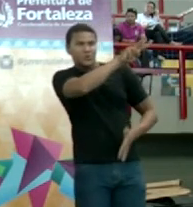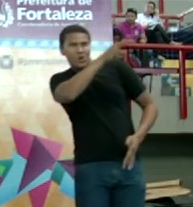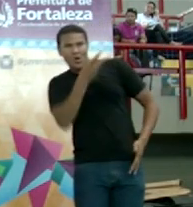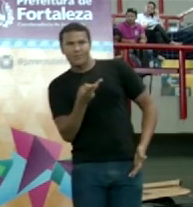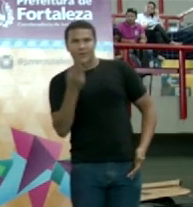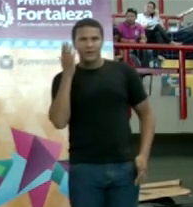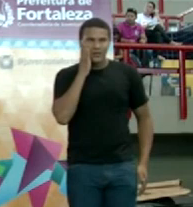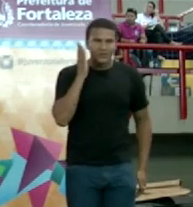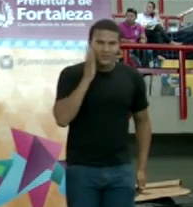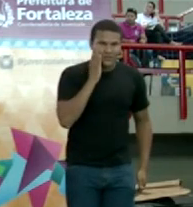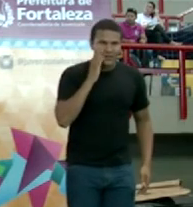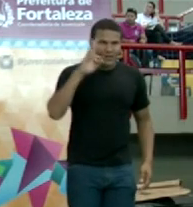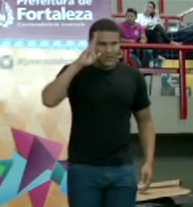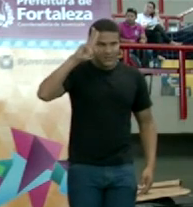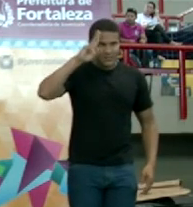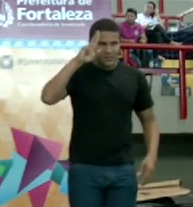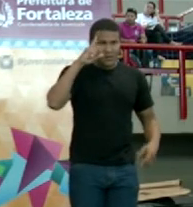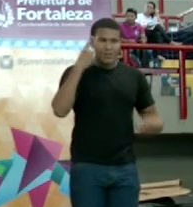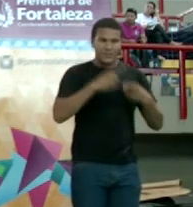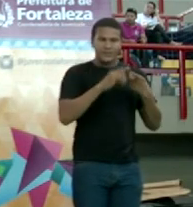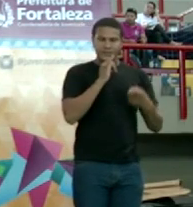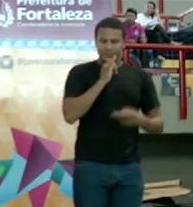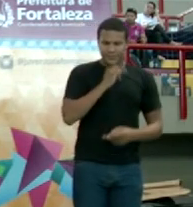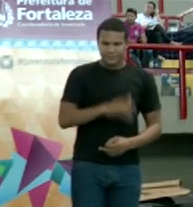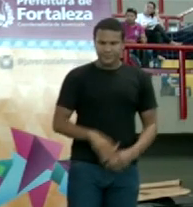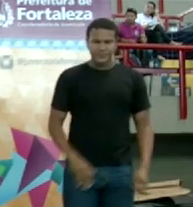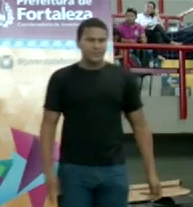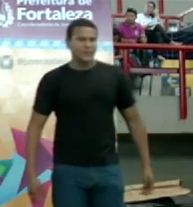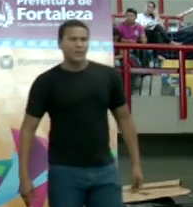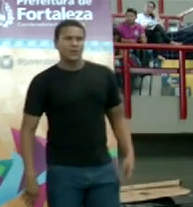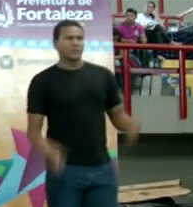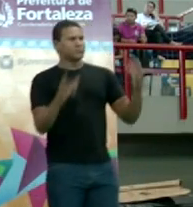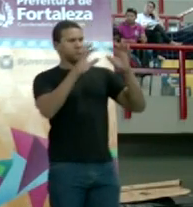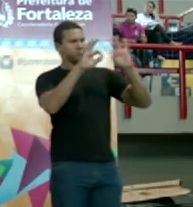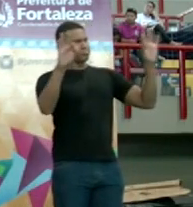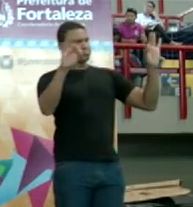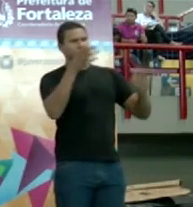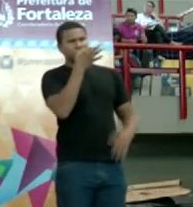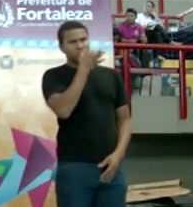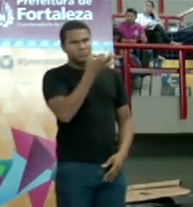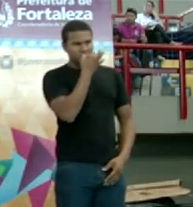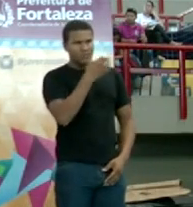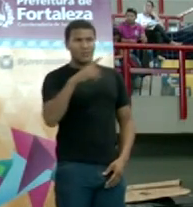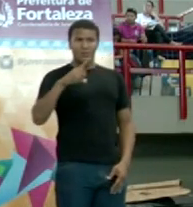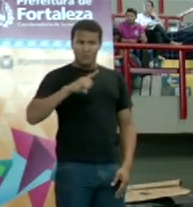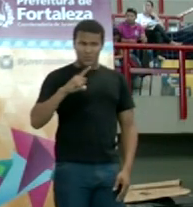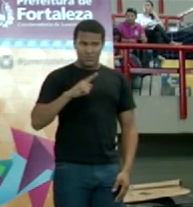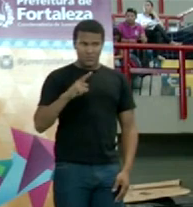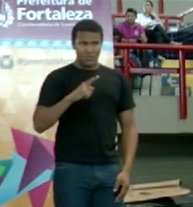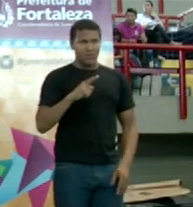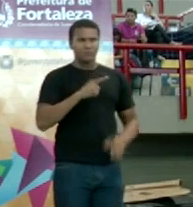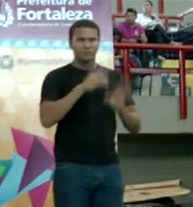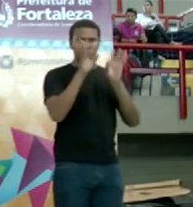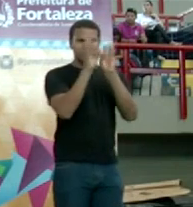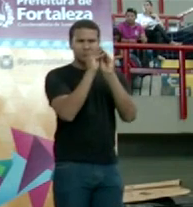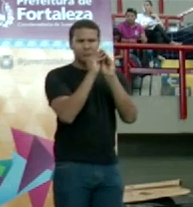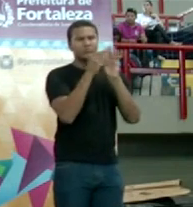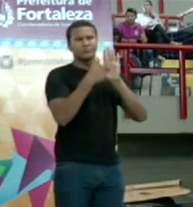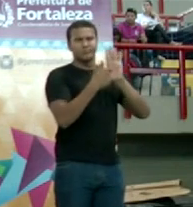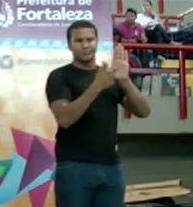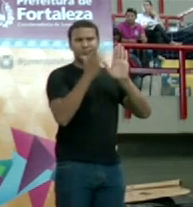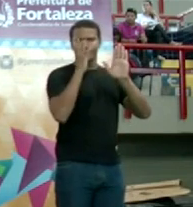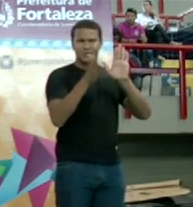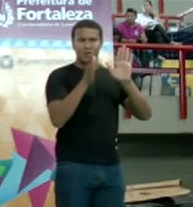Por exemplo, modelo de frase tese. Você apresentou o assunto, usou pontos ou um conector. Como é